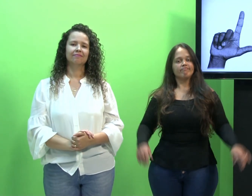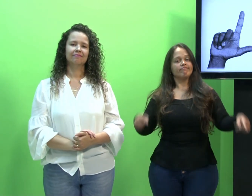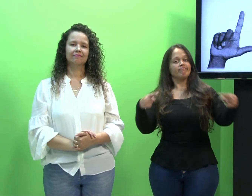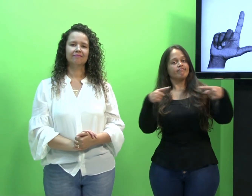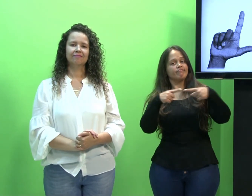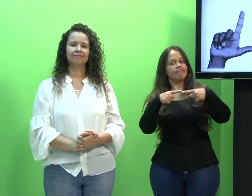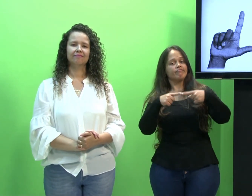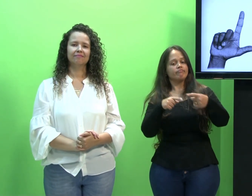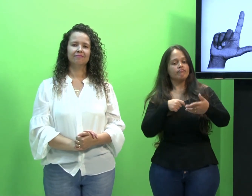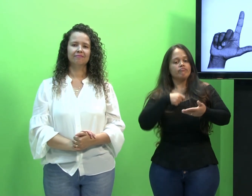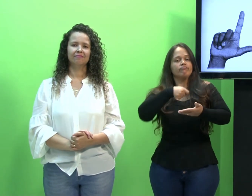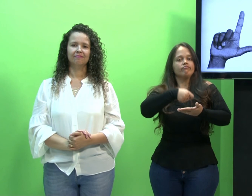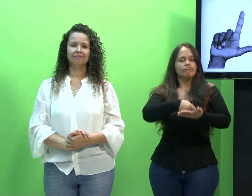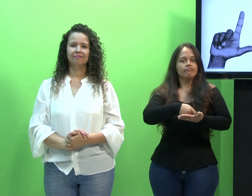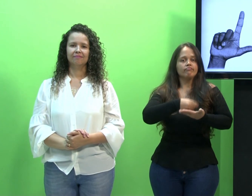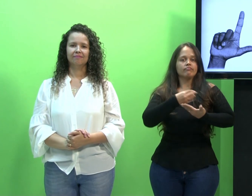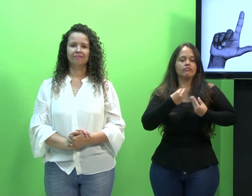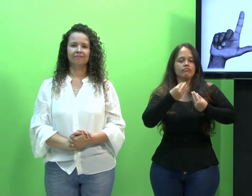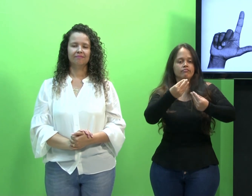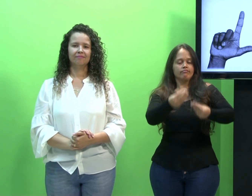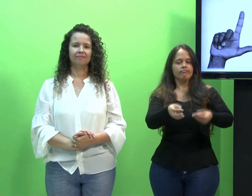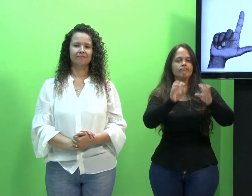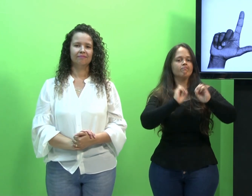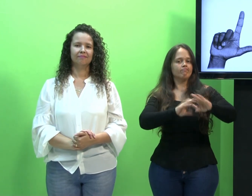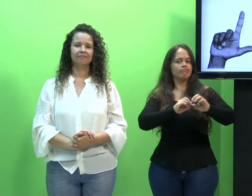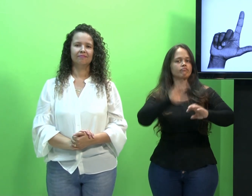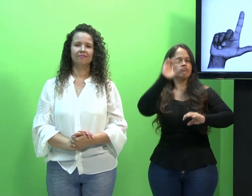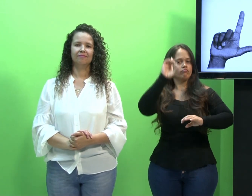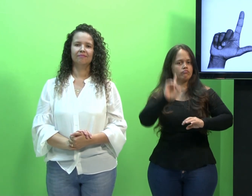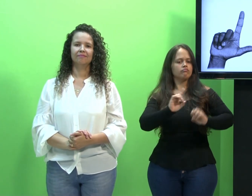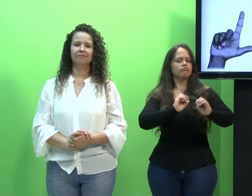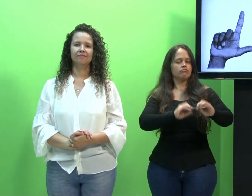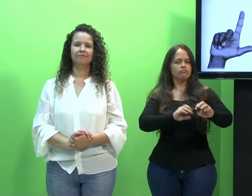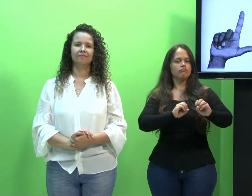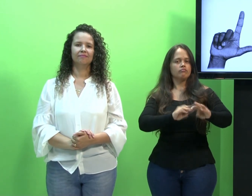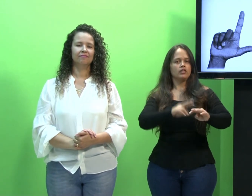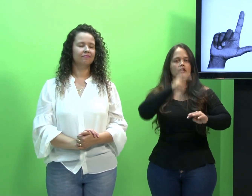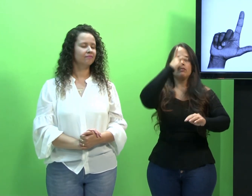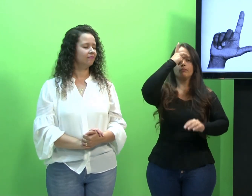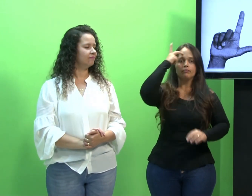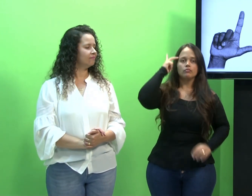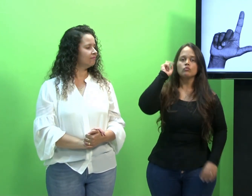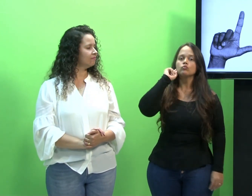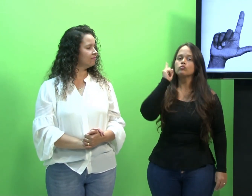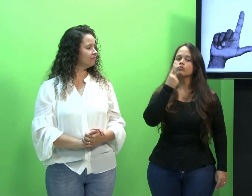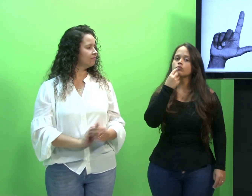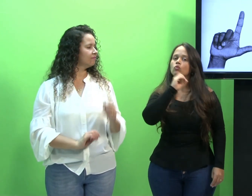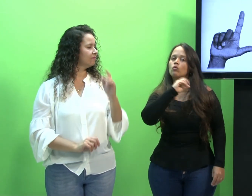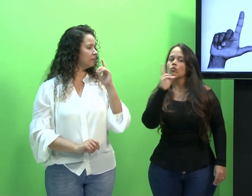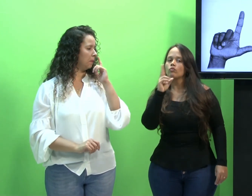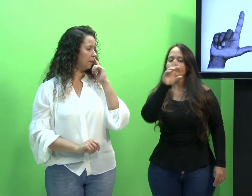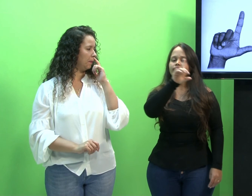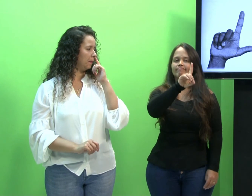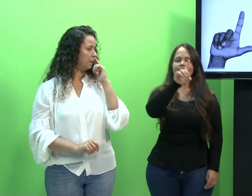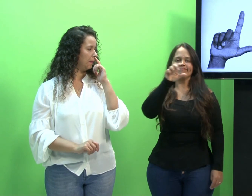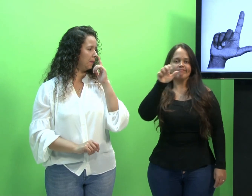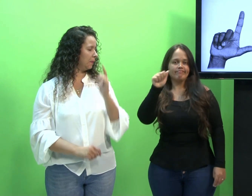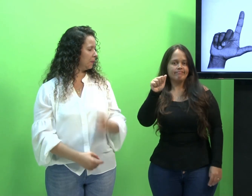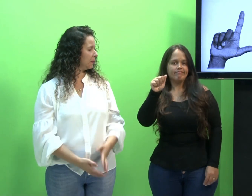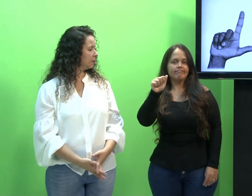Relacionado à garantia do direito à educação das pessoas surdas ou com deficiência auditiva, temos